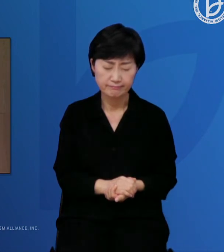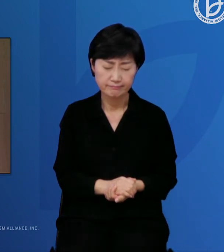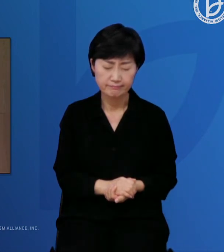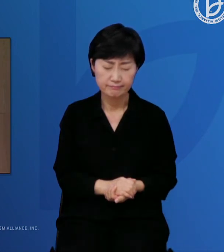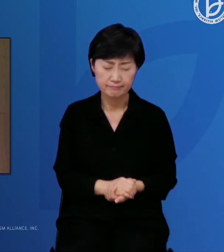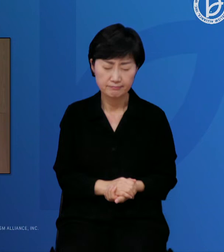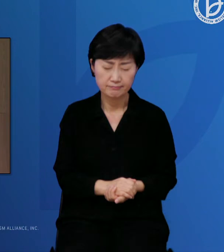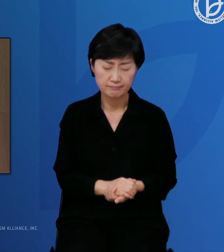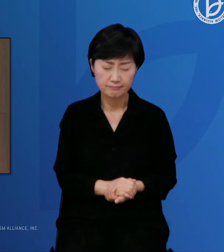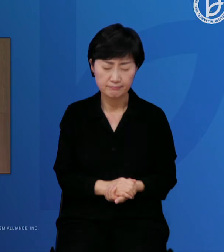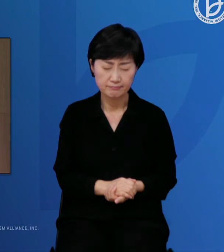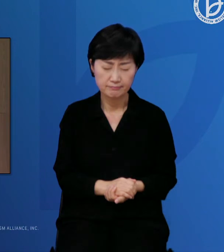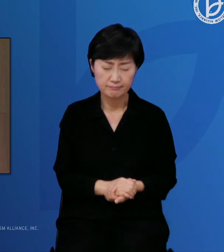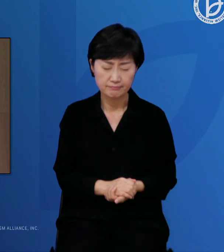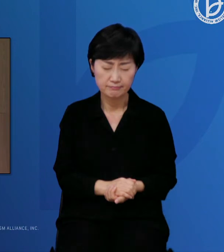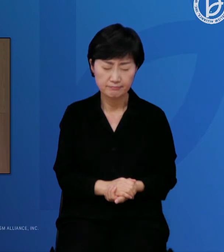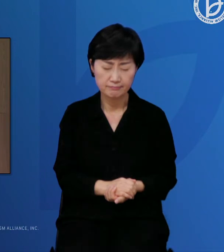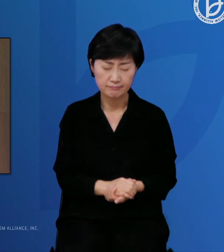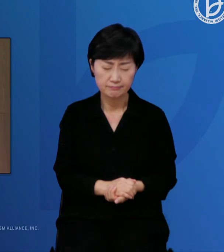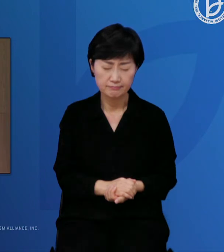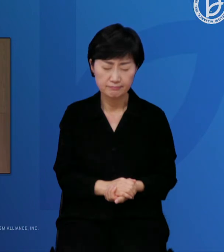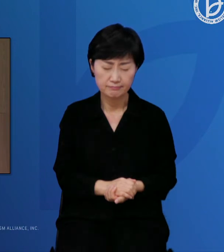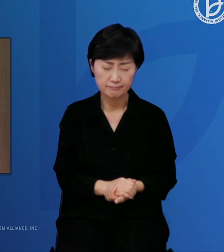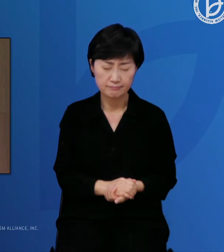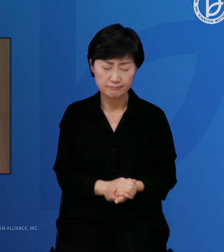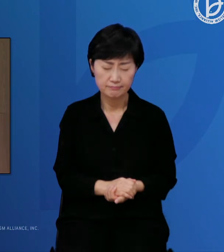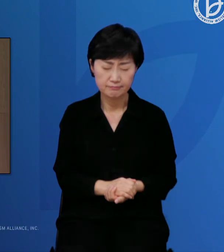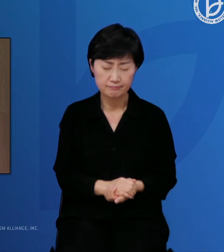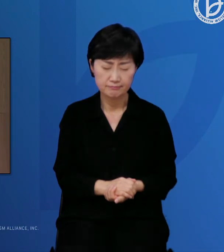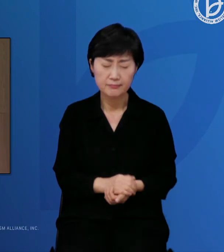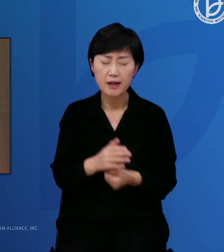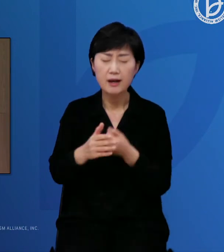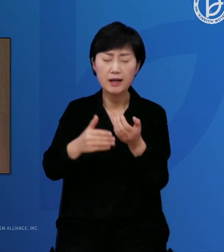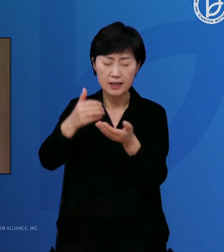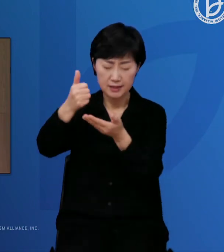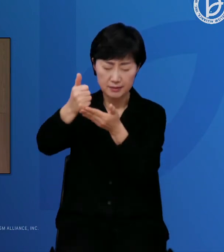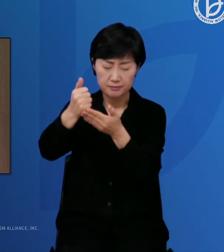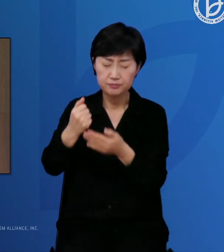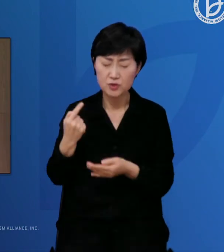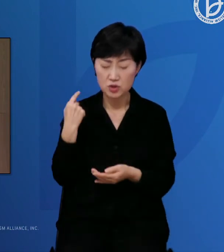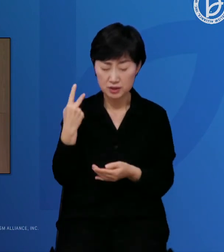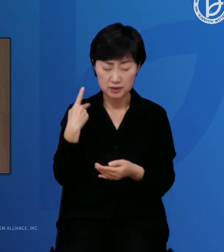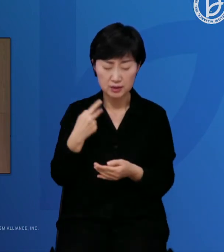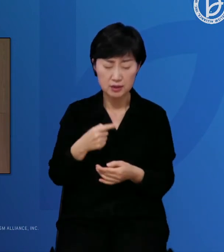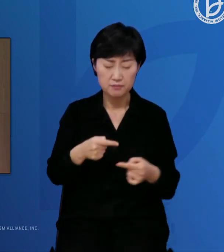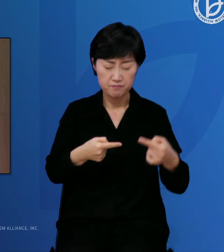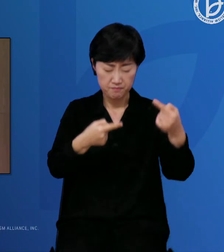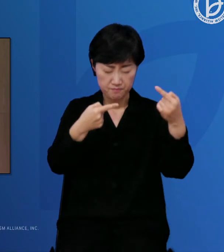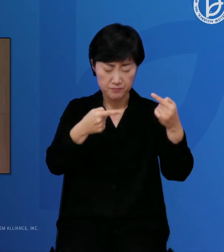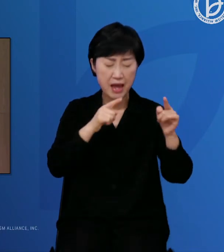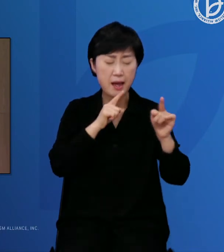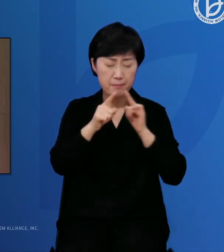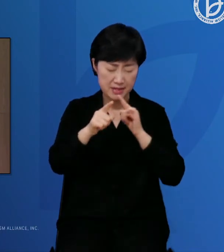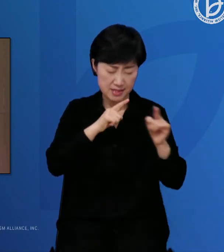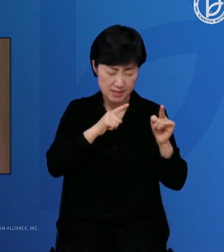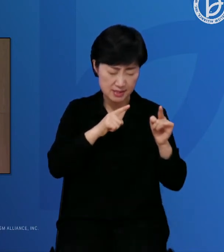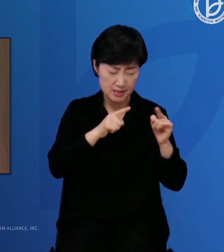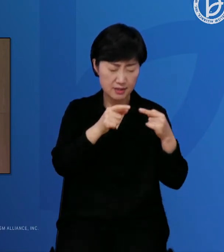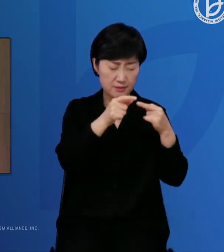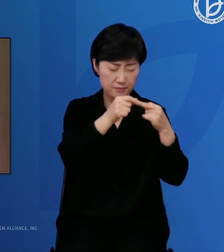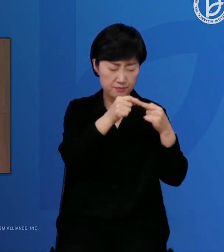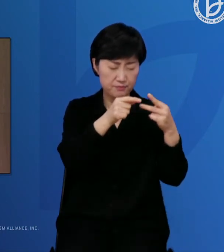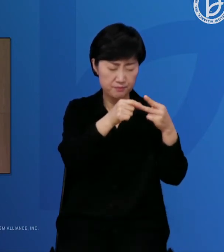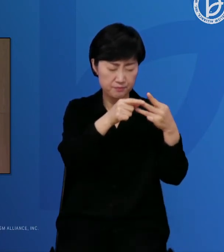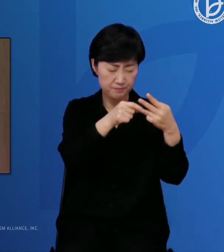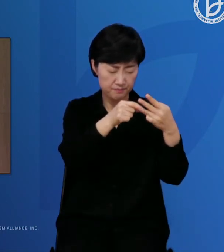also the empty places in our midst. 하나님, 원단 메시지를 통해 하늘 보좌의 축복을 응답으로 이미